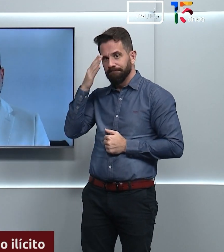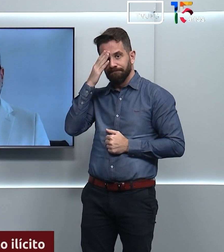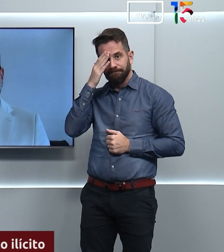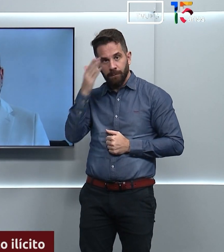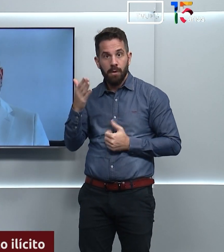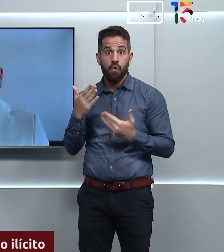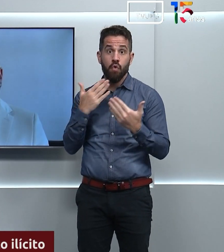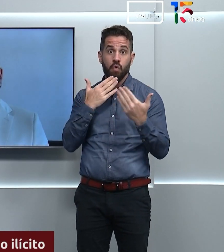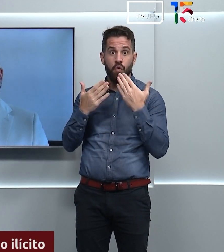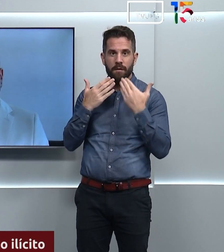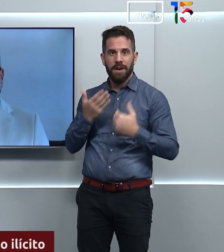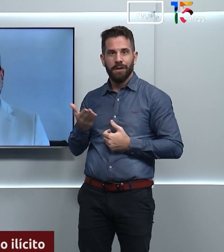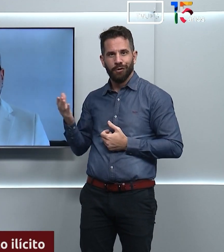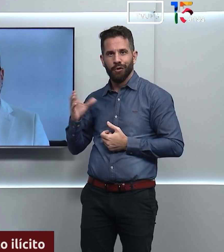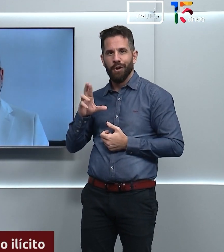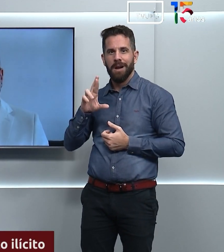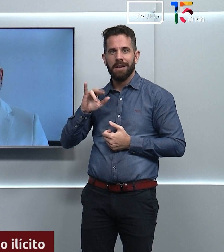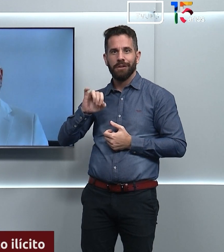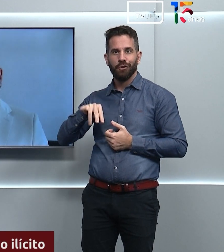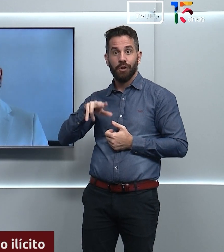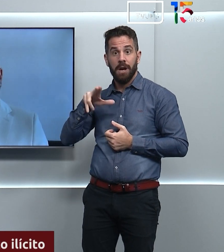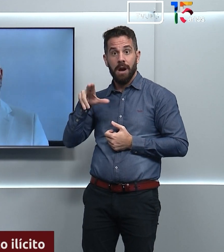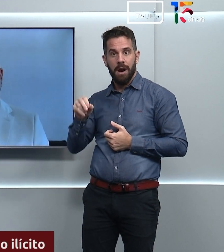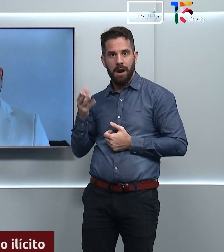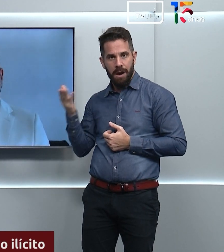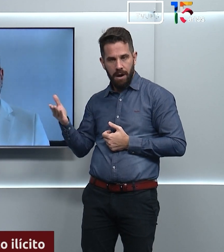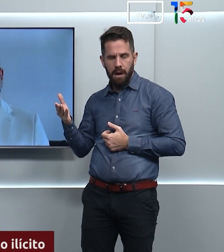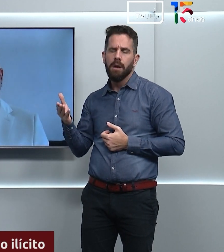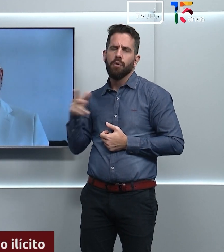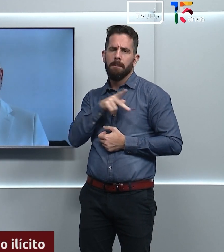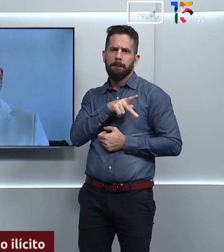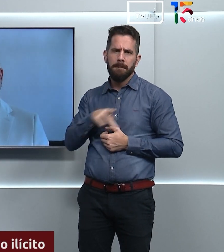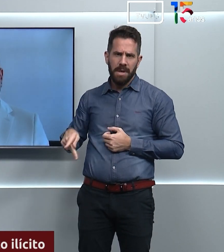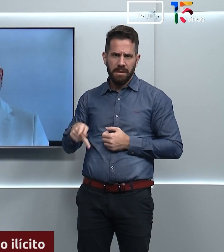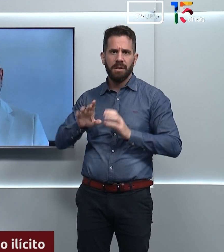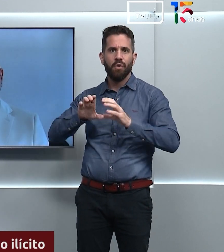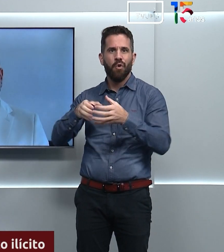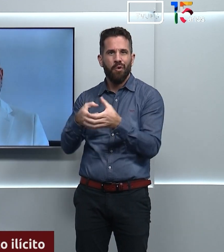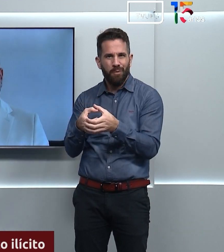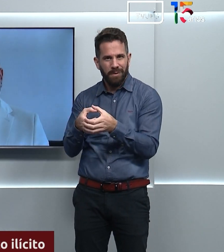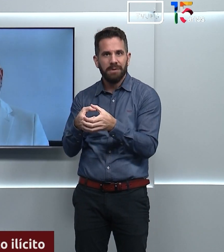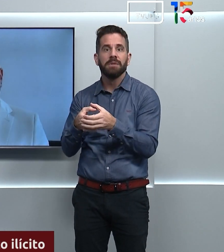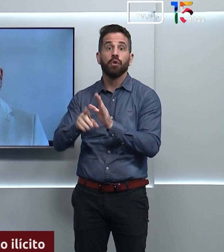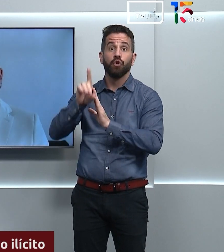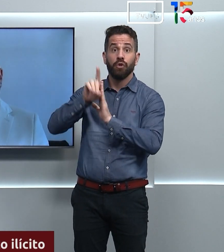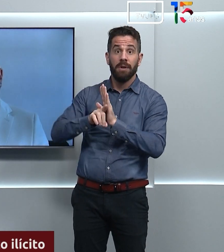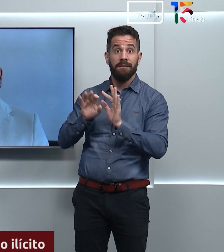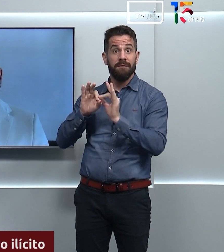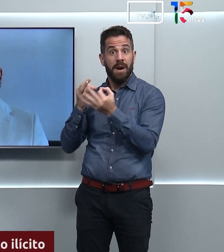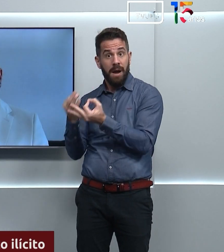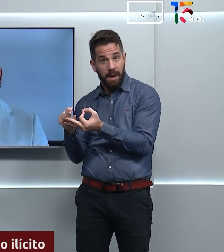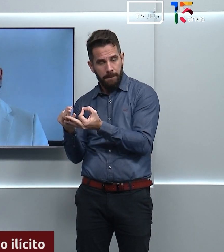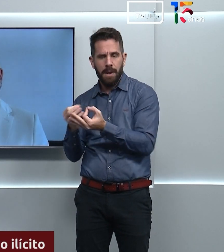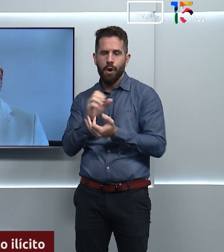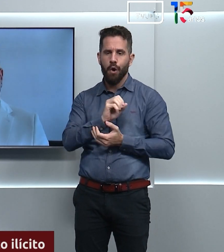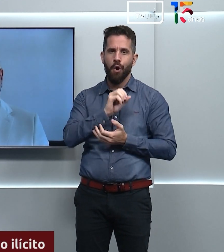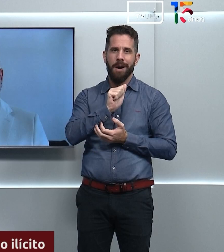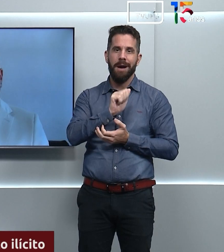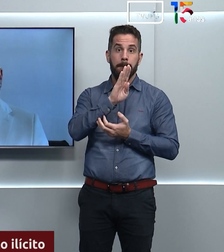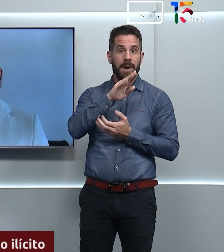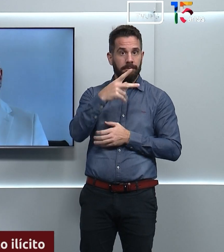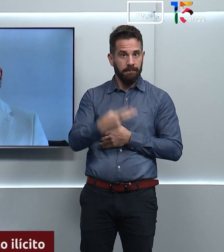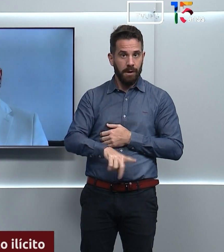da Comissão de Direito da Família da OAB Goiás, o Cristiano Melo, para nos explicar um pouco mais sobre abandono afetivo e sobre essa possibilidade, né? E a